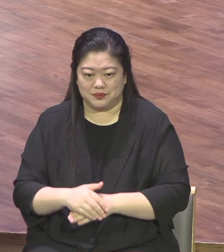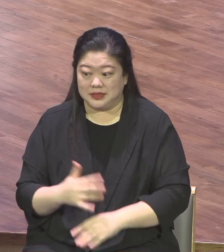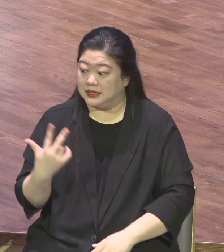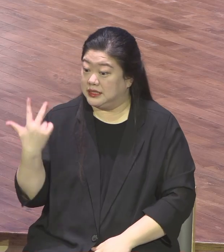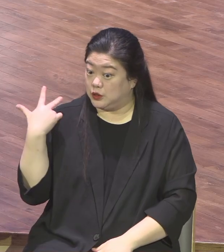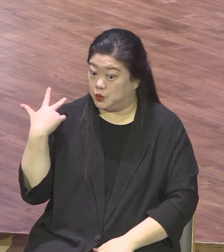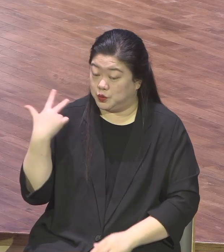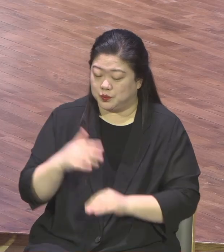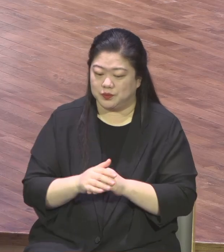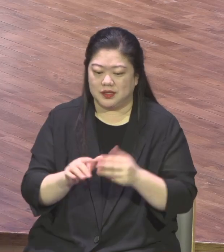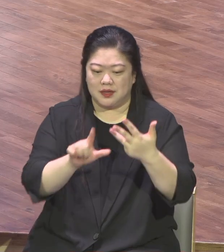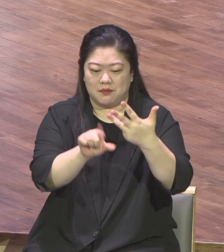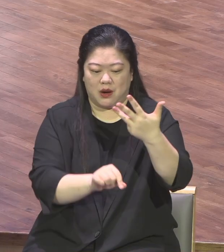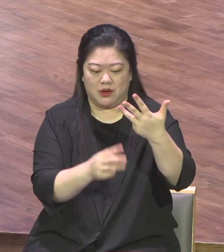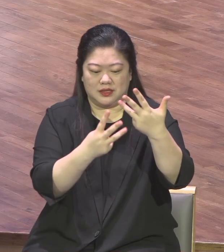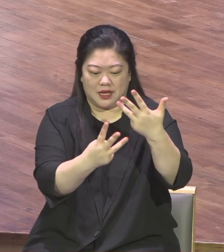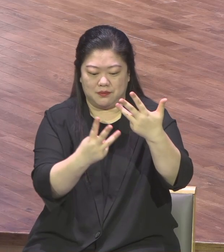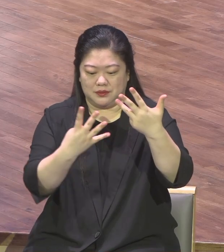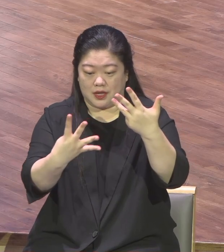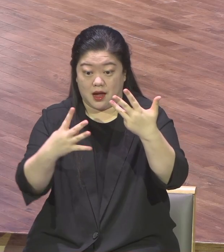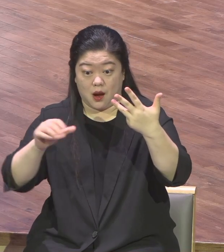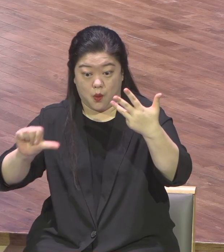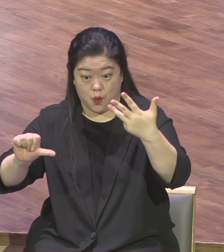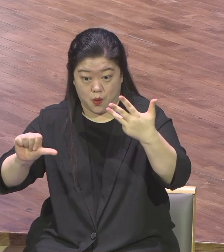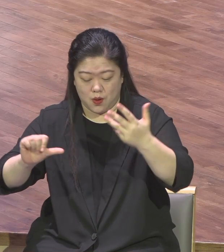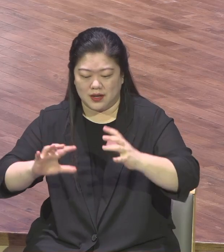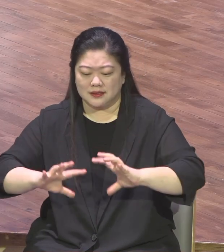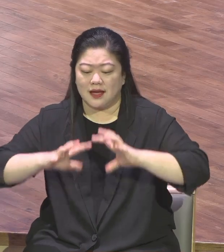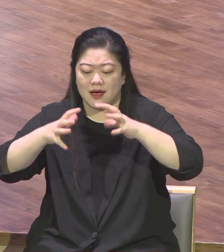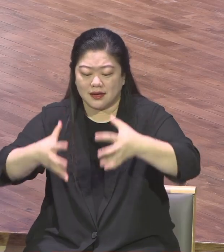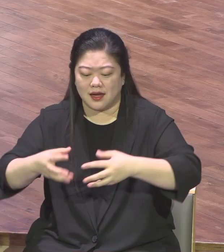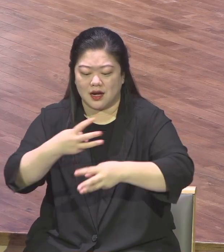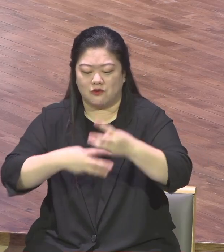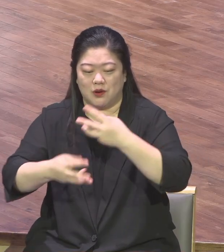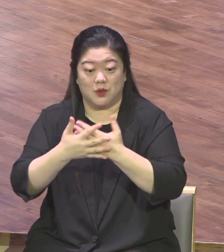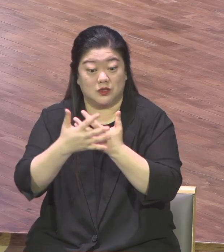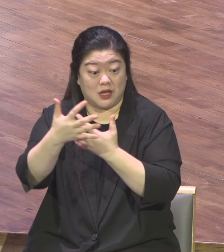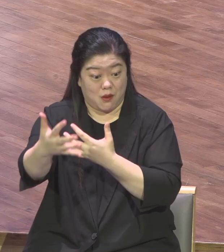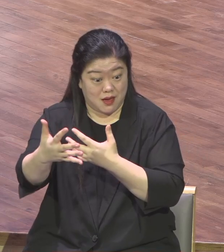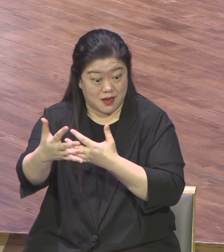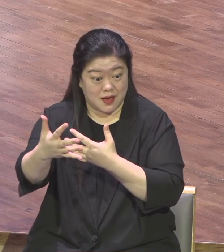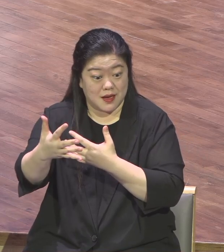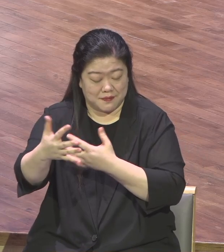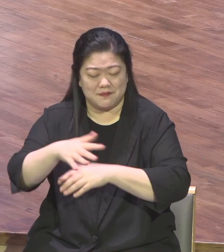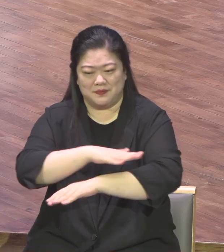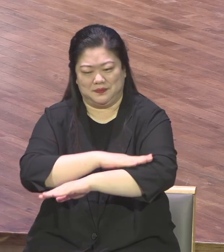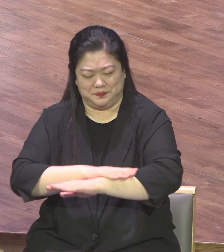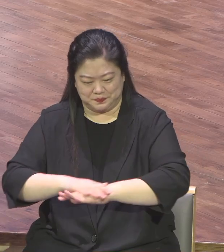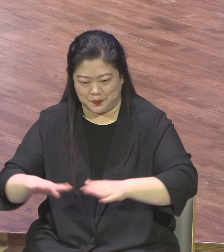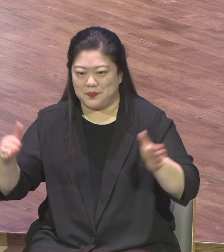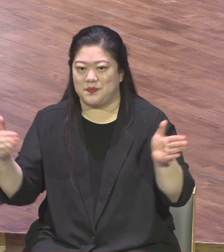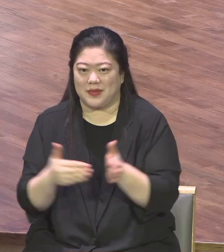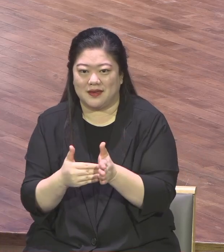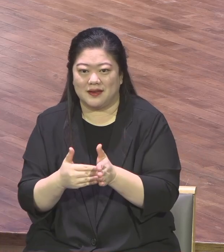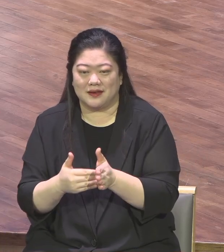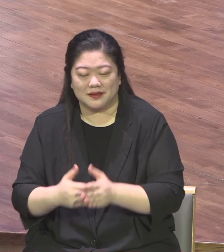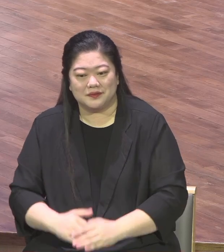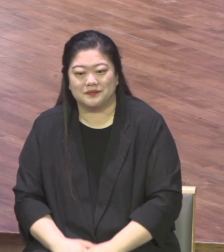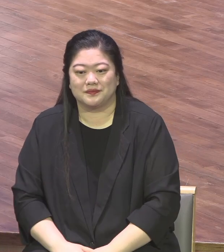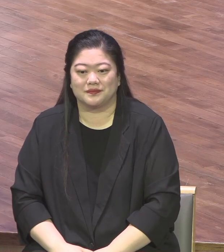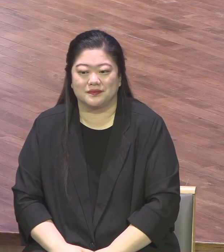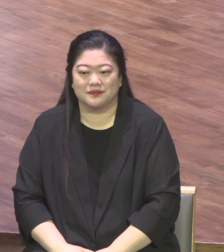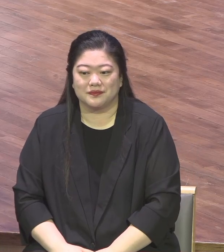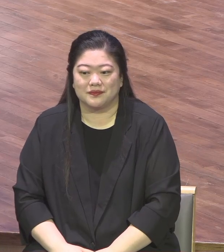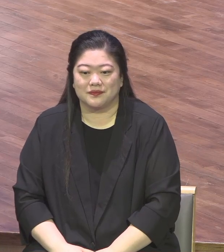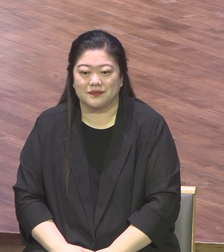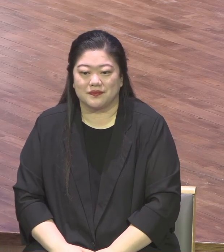플랫폼 파수망대 이 안테나라는 주제로 2022년 세계 램드 대회가 진행이 되었습니다.